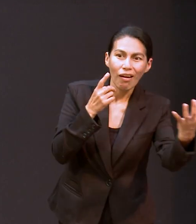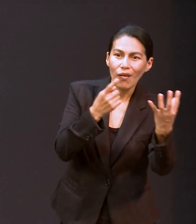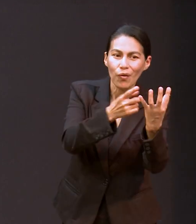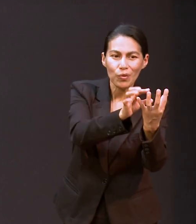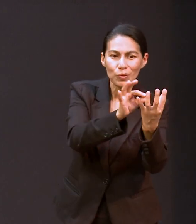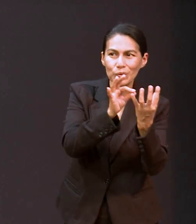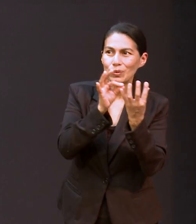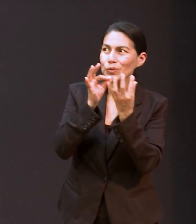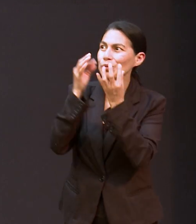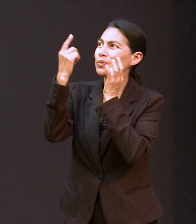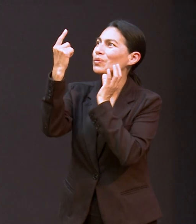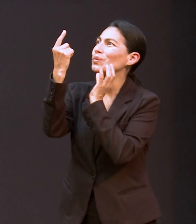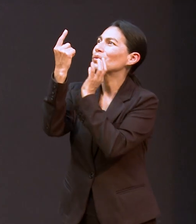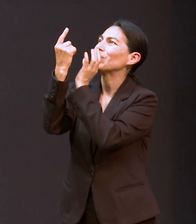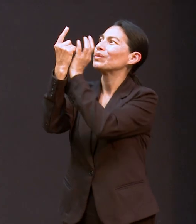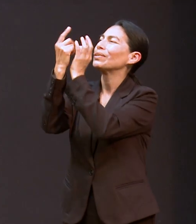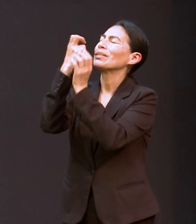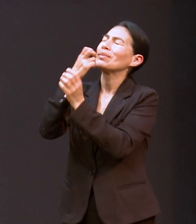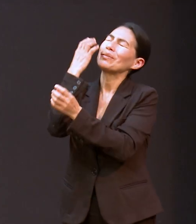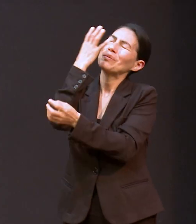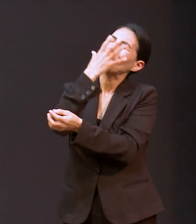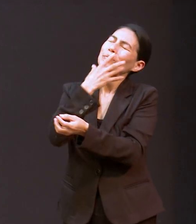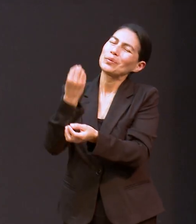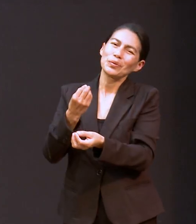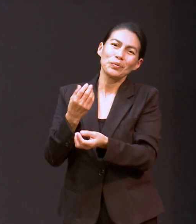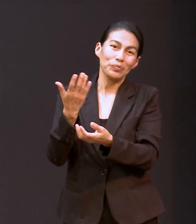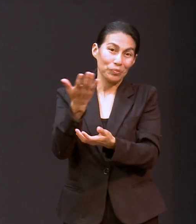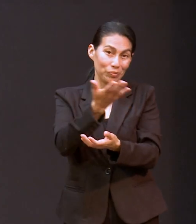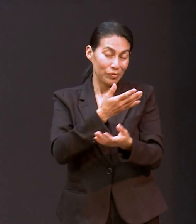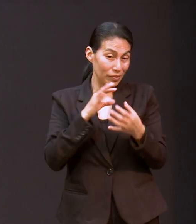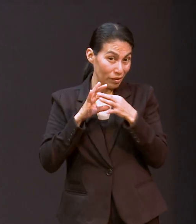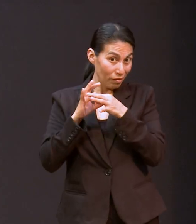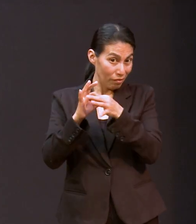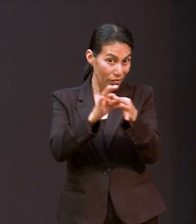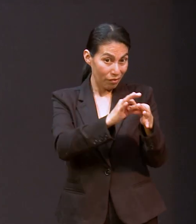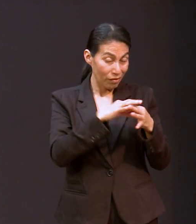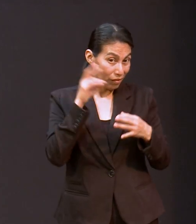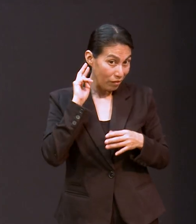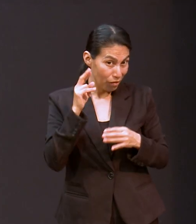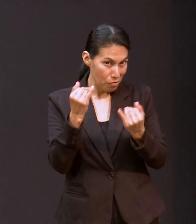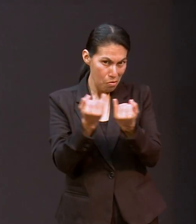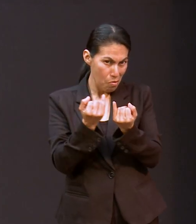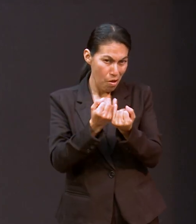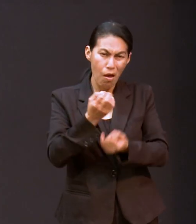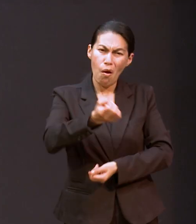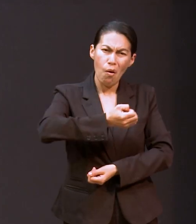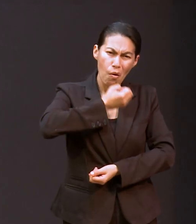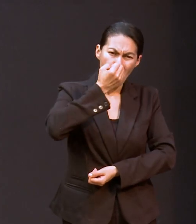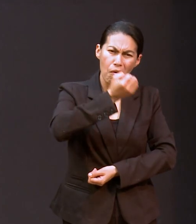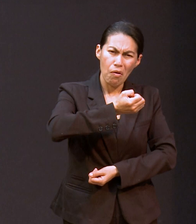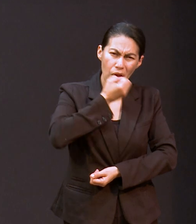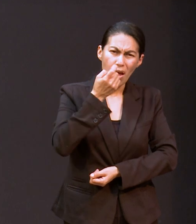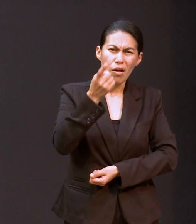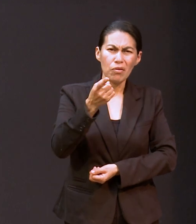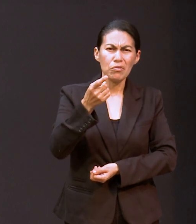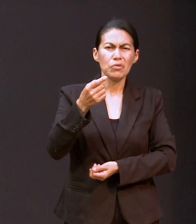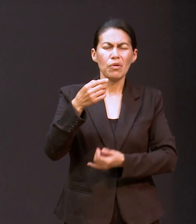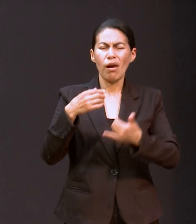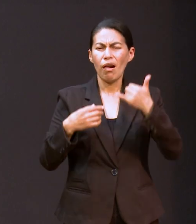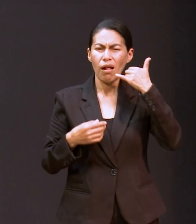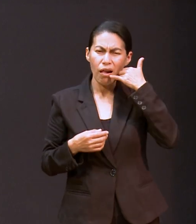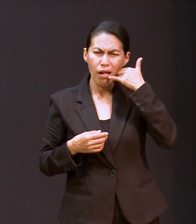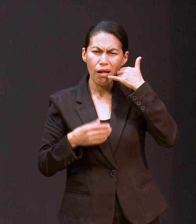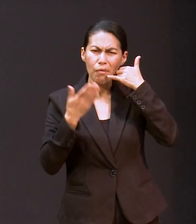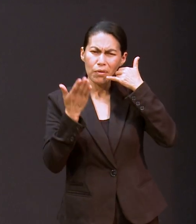lo bonito es que usted está hablando Nosotros también en la emisora tenemos una cadena de oración Así que cuando tuvo cuando tú llamas muchas personas